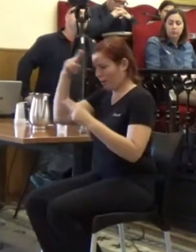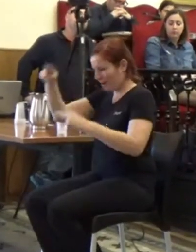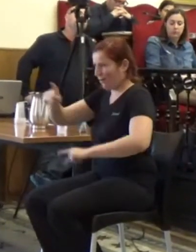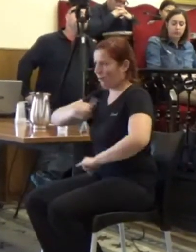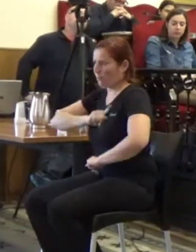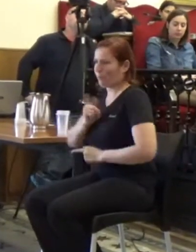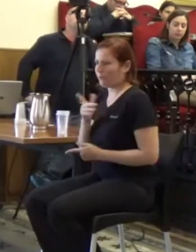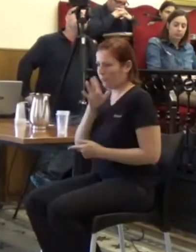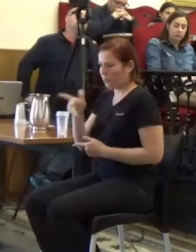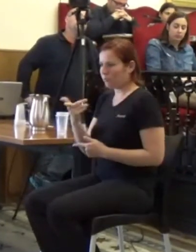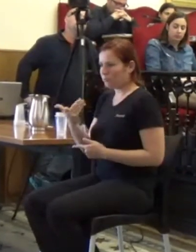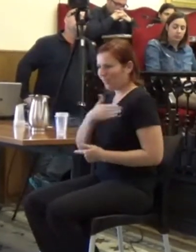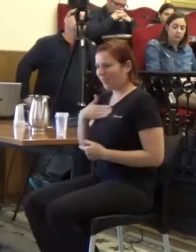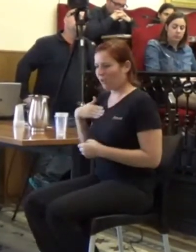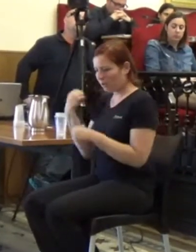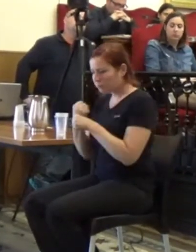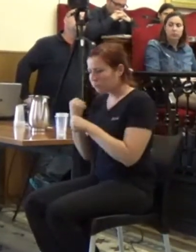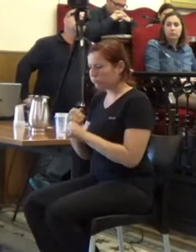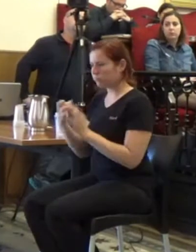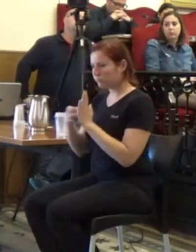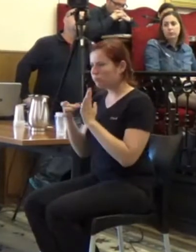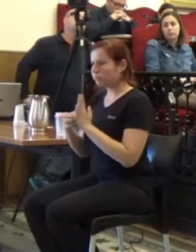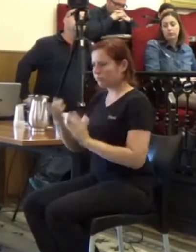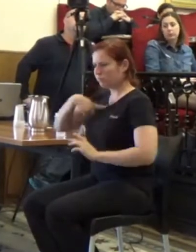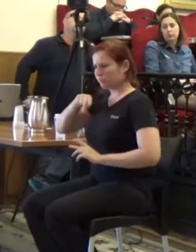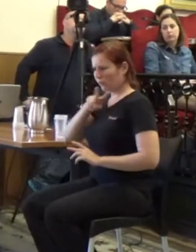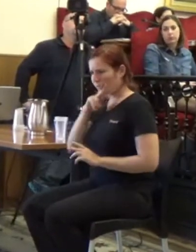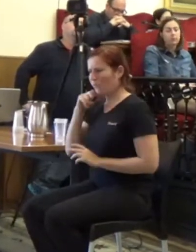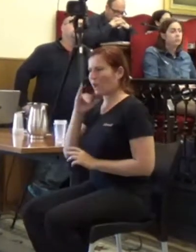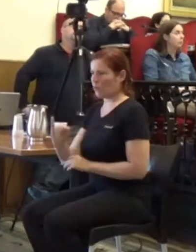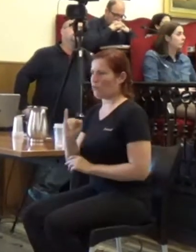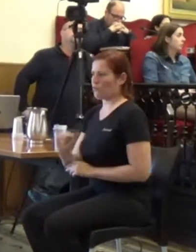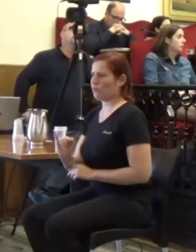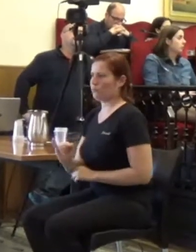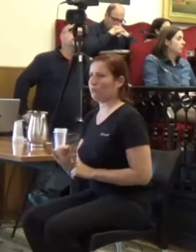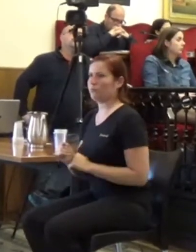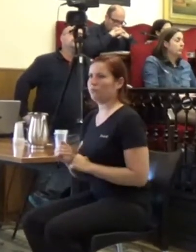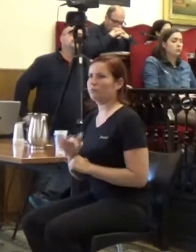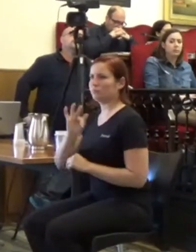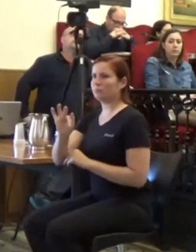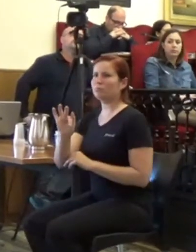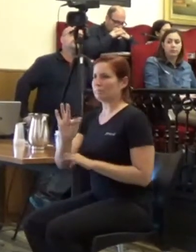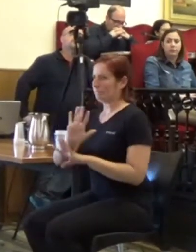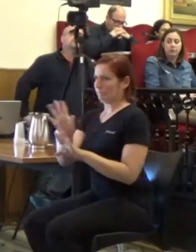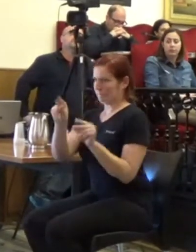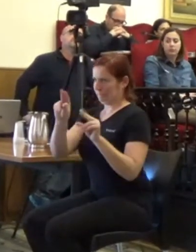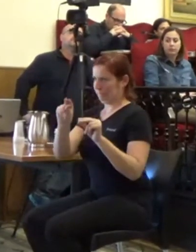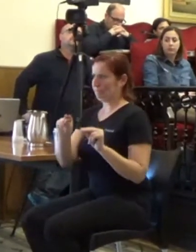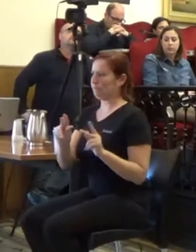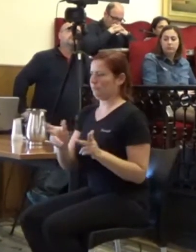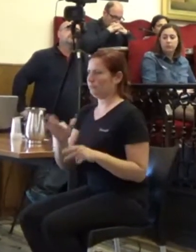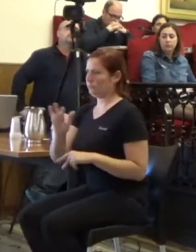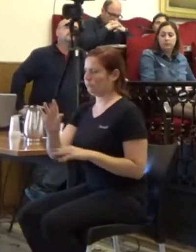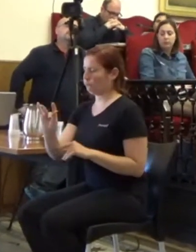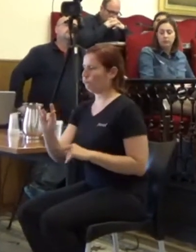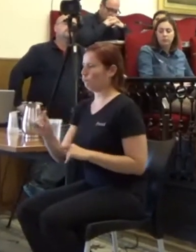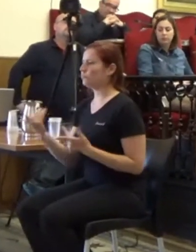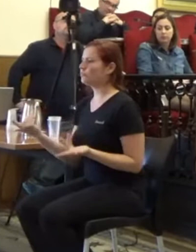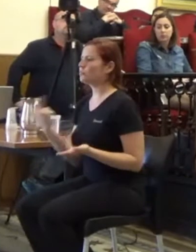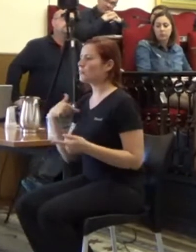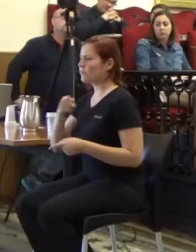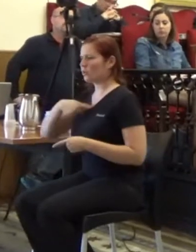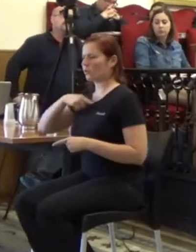que somos. Queremos trabajar y queremos sentirnos útiles en el desarrollo de nuestra sociedad. Sí, ya termino. No estar ni